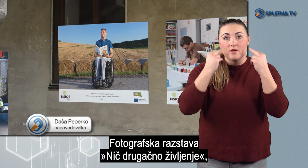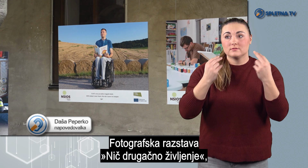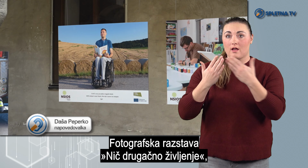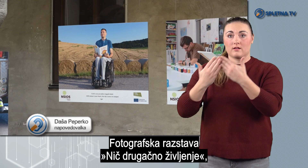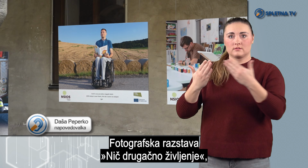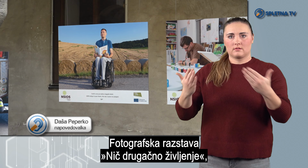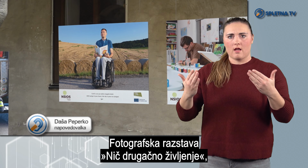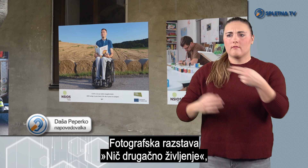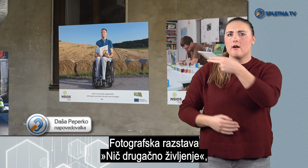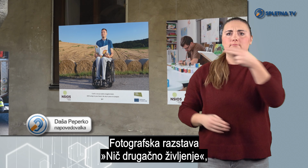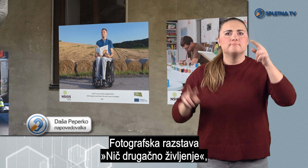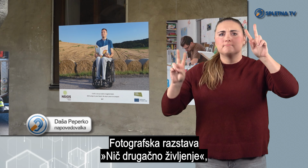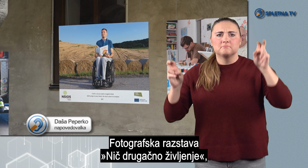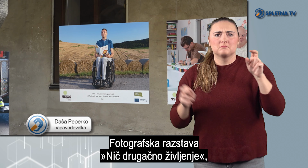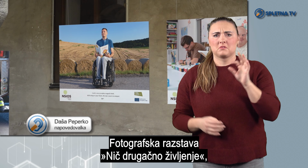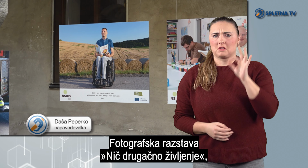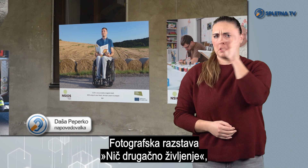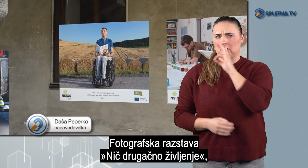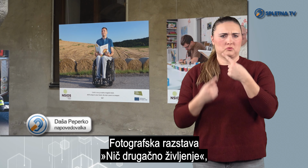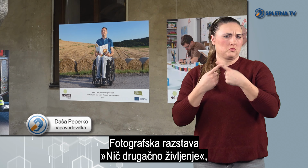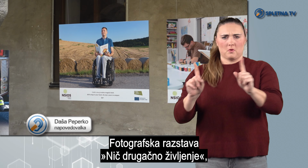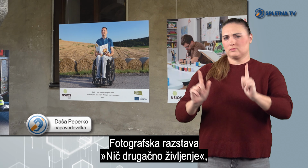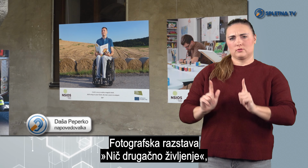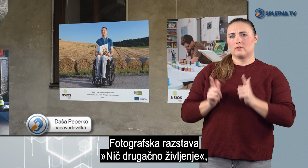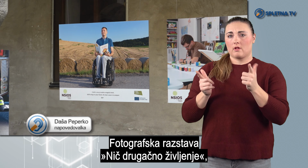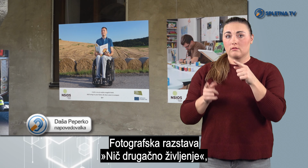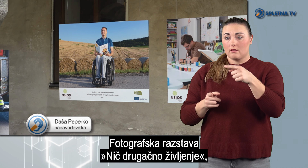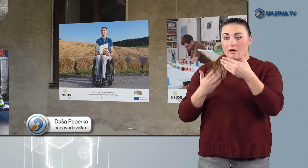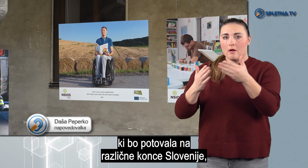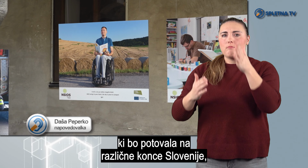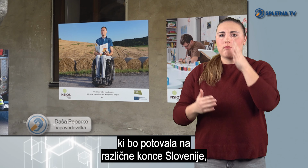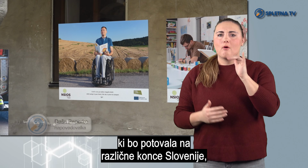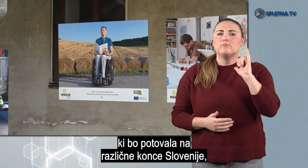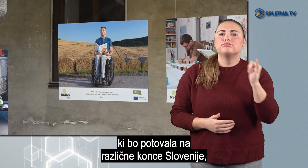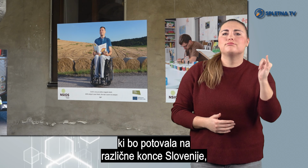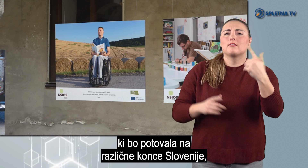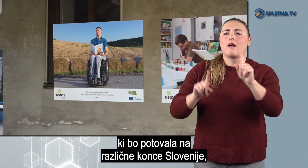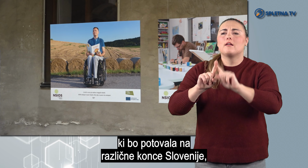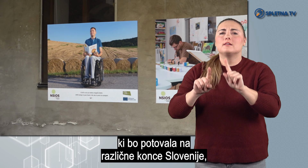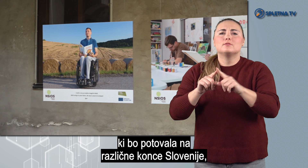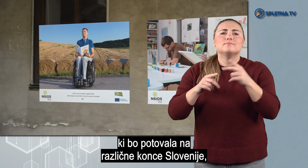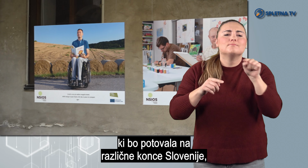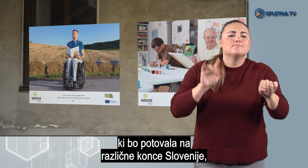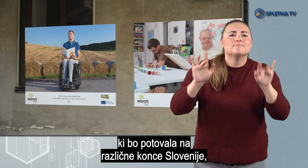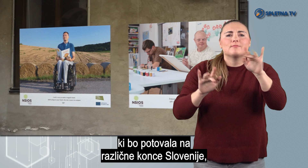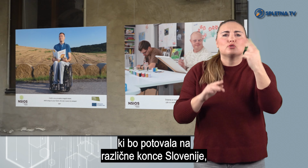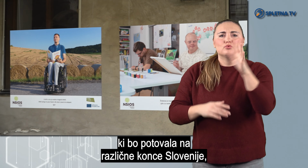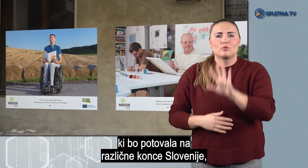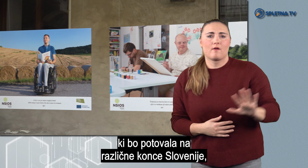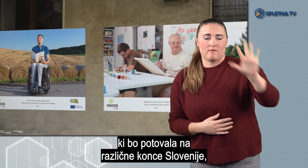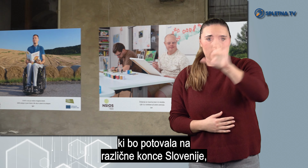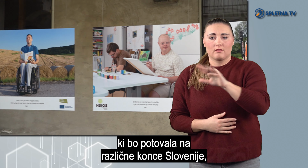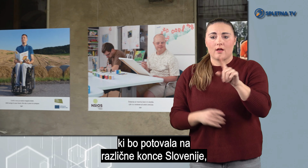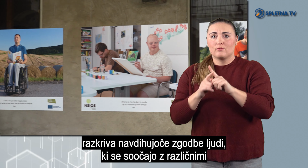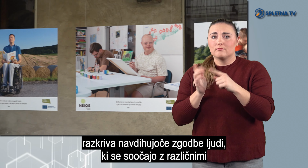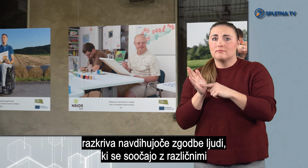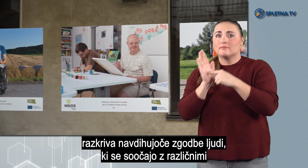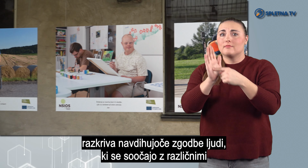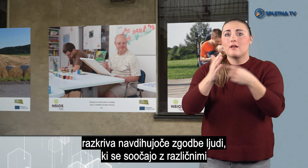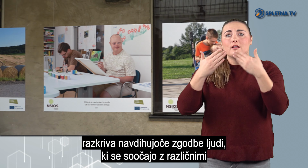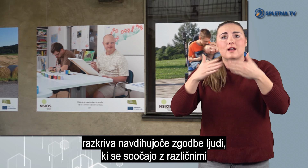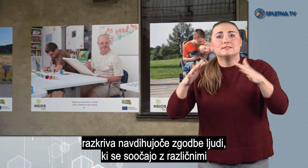Fotografska razstava Nič drugačno življenje, ki bo potovala na različne konce Slovenije, razkriva navdihujoče zgodbe